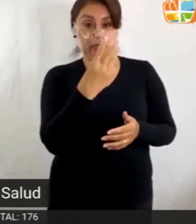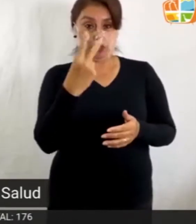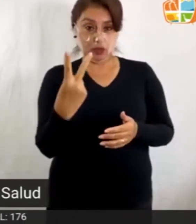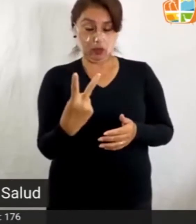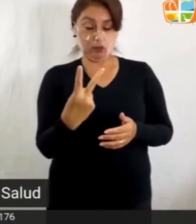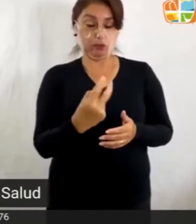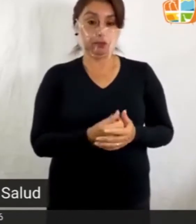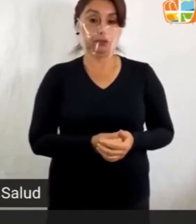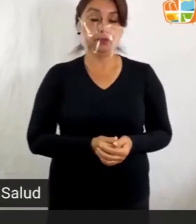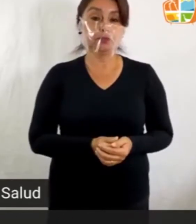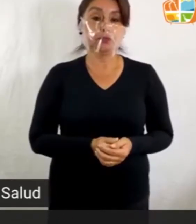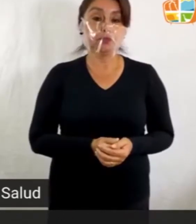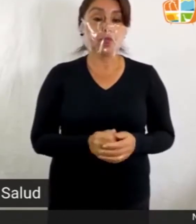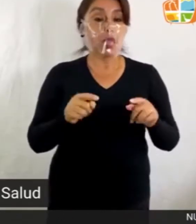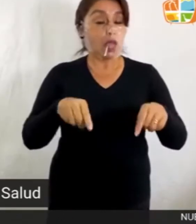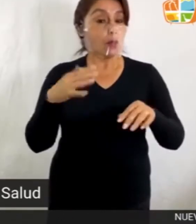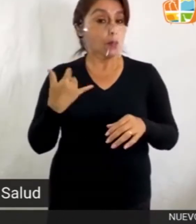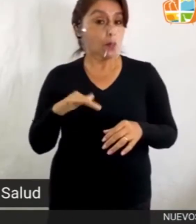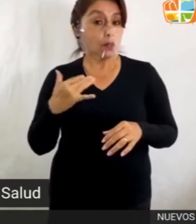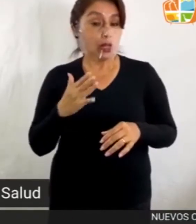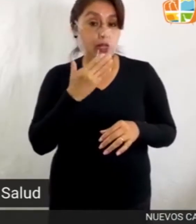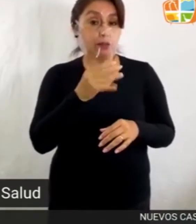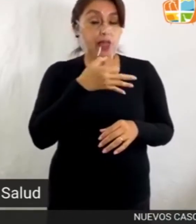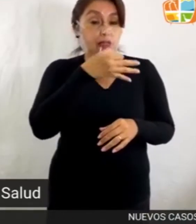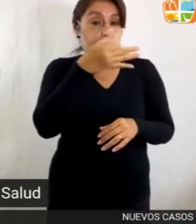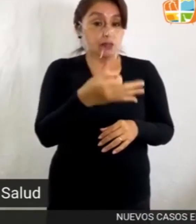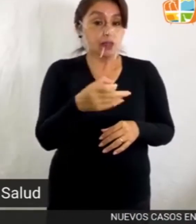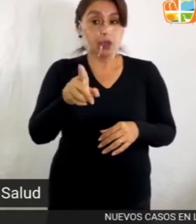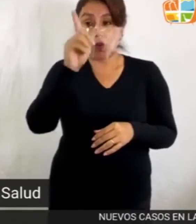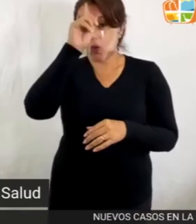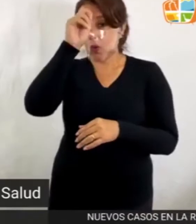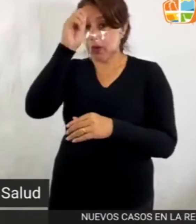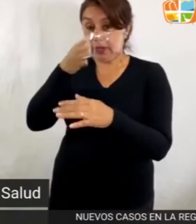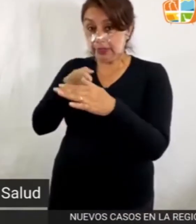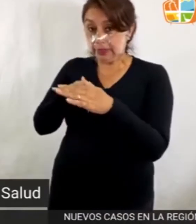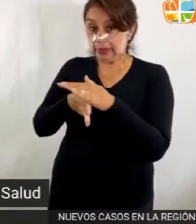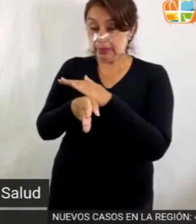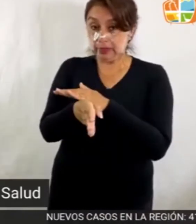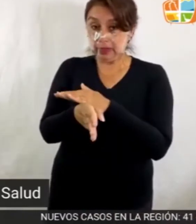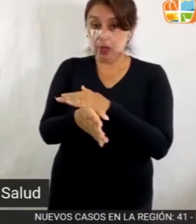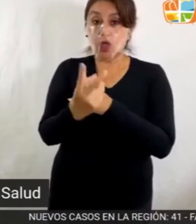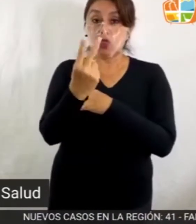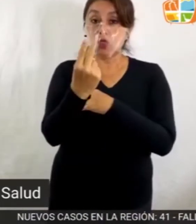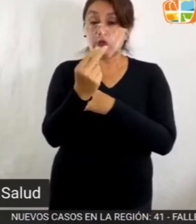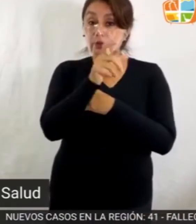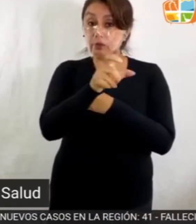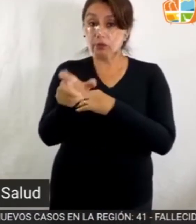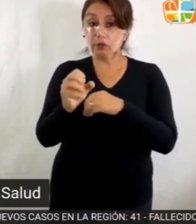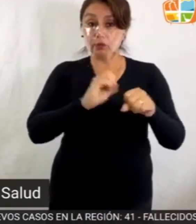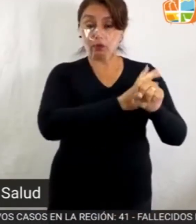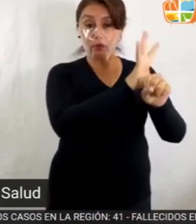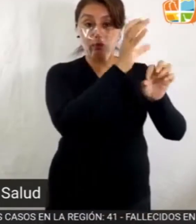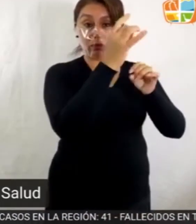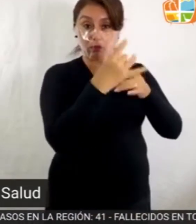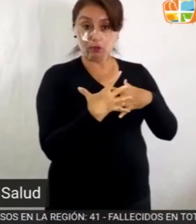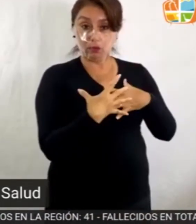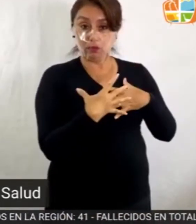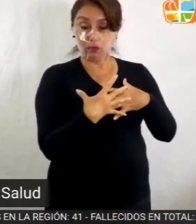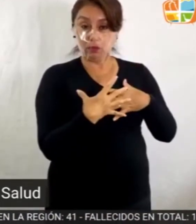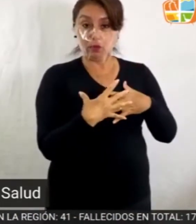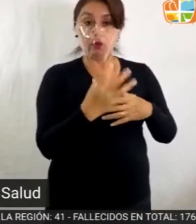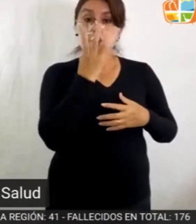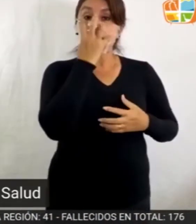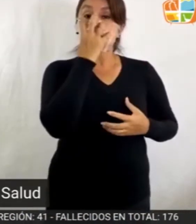62.032. También es importante mencionar que aún siguen en el hospital regional 12 personas con COVID positivo